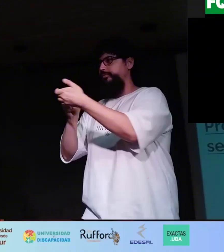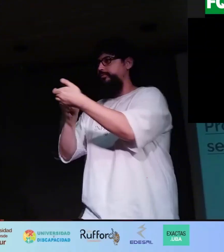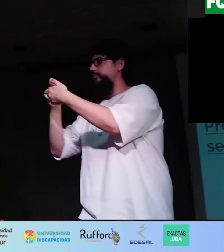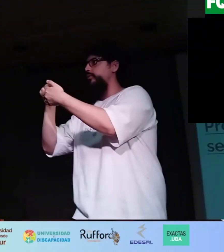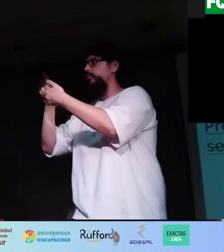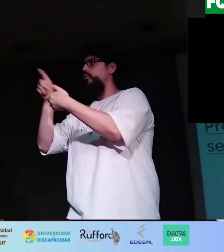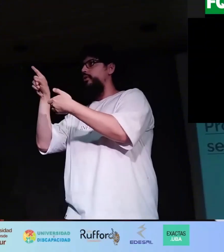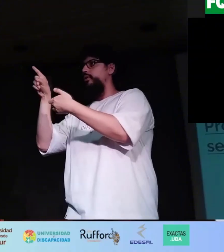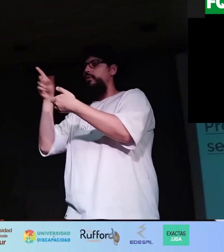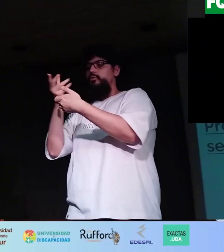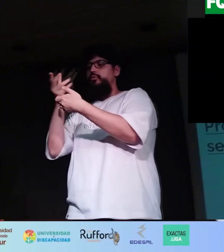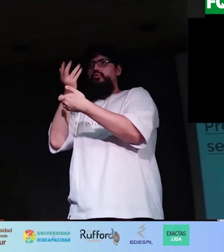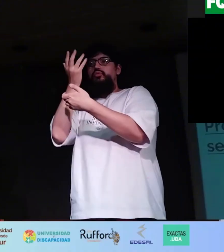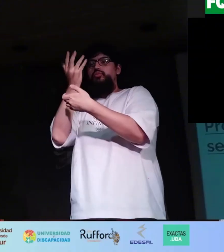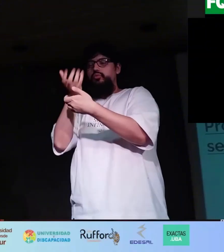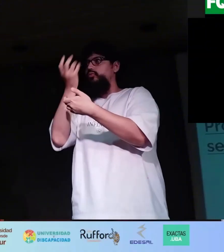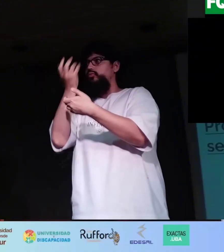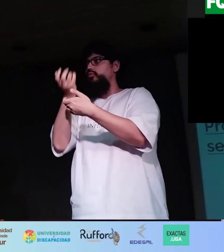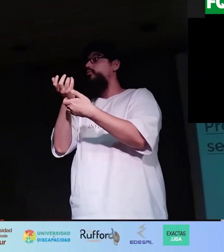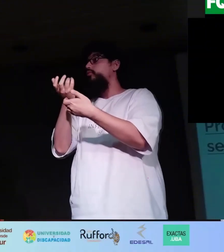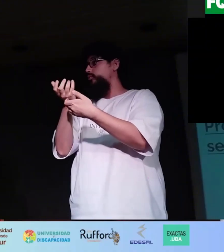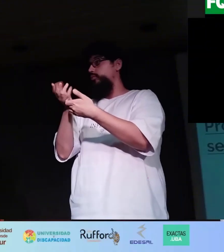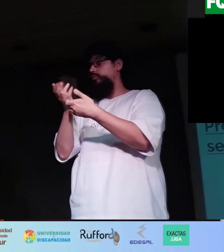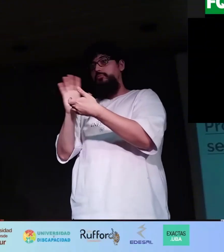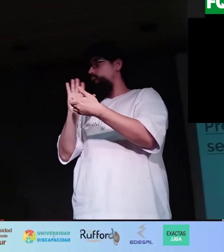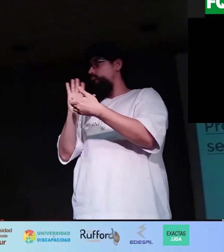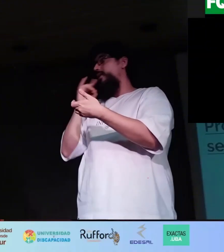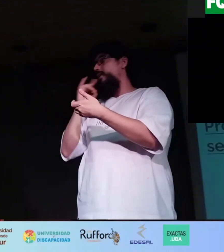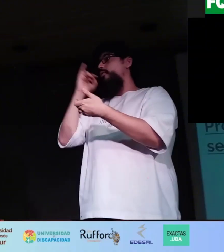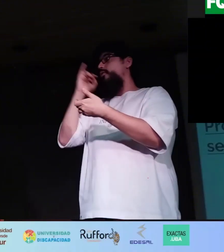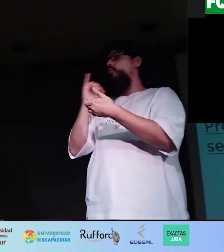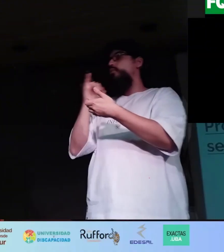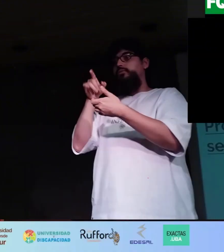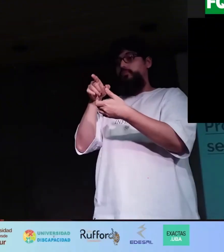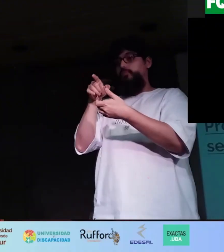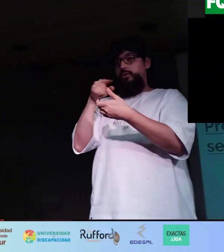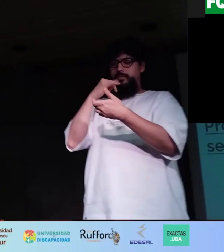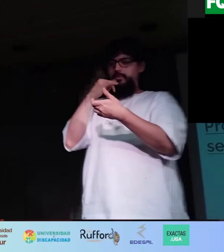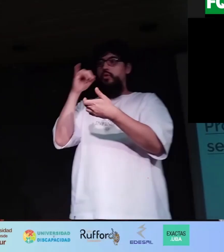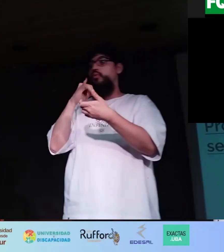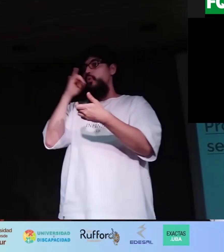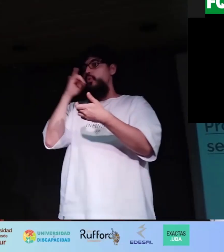La verdad es que nosotros estuvimos viendo que habían diferentes videos o grabación